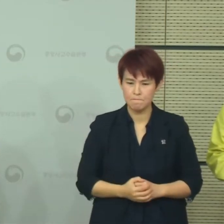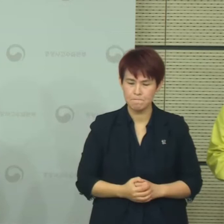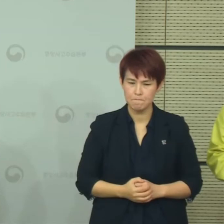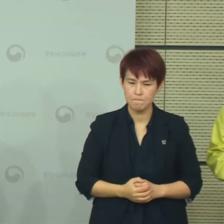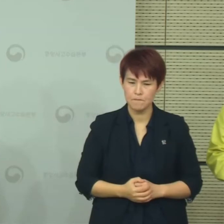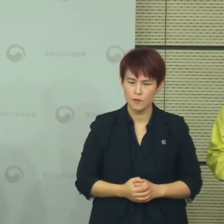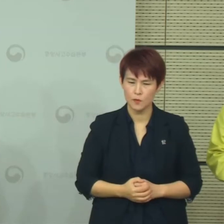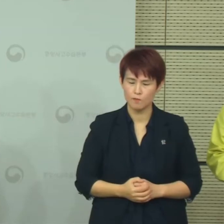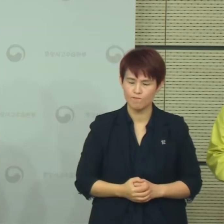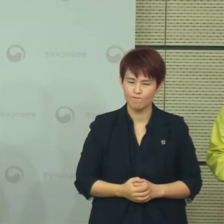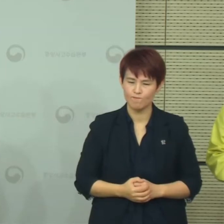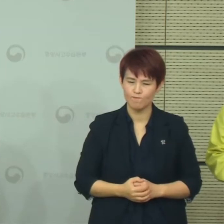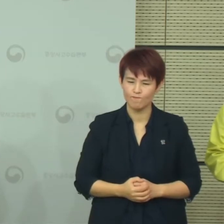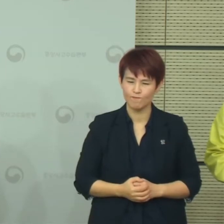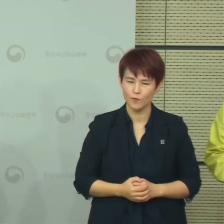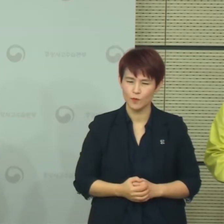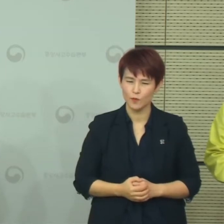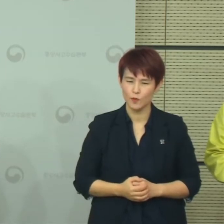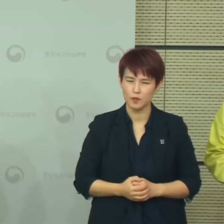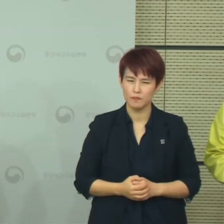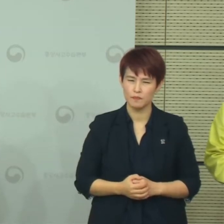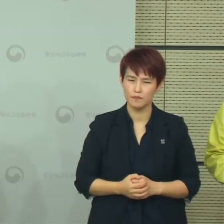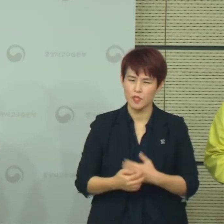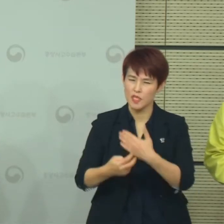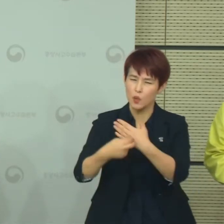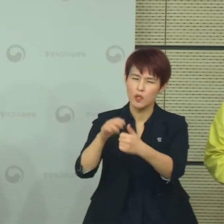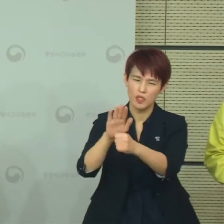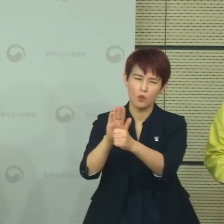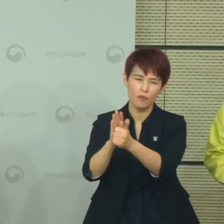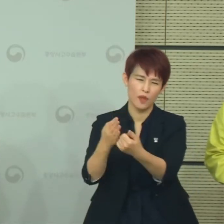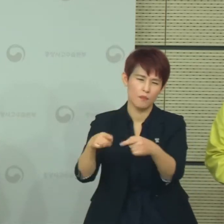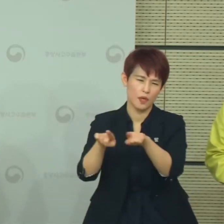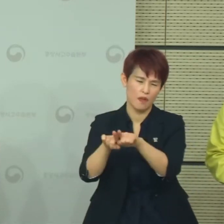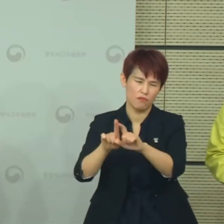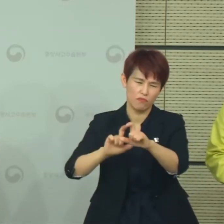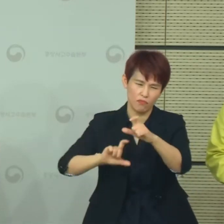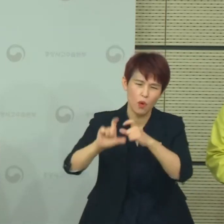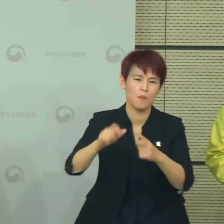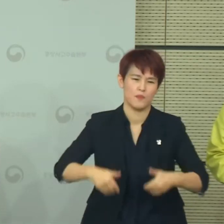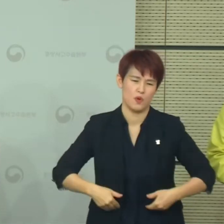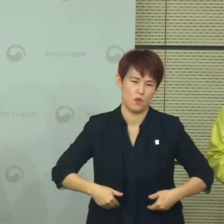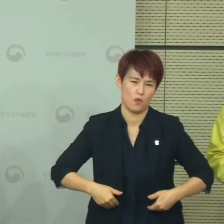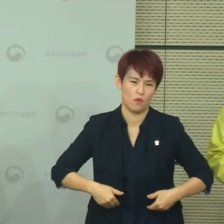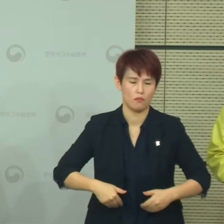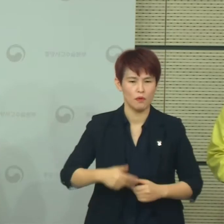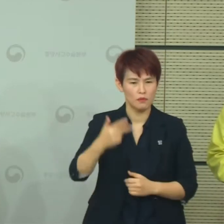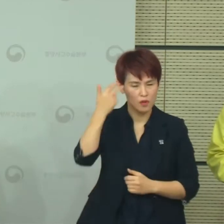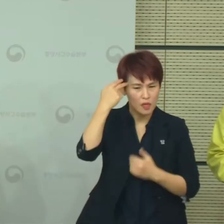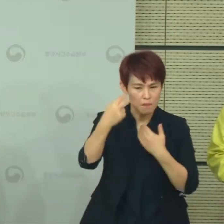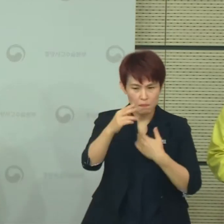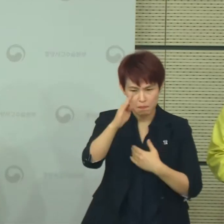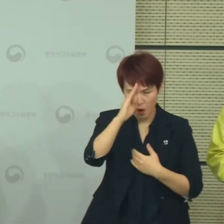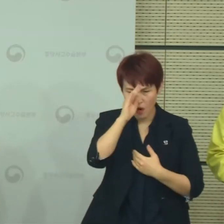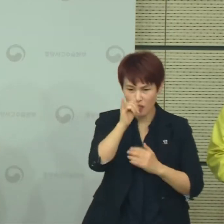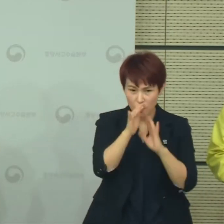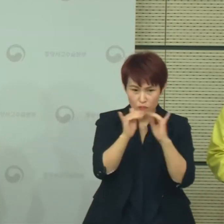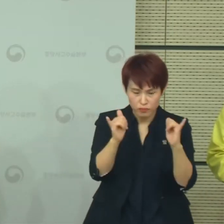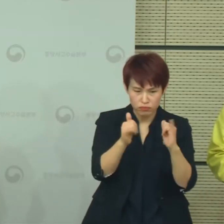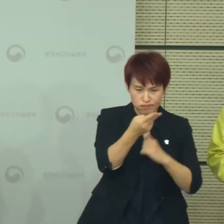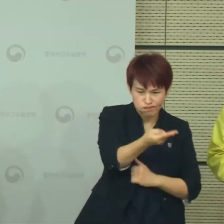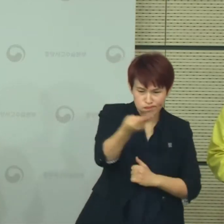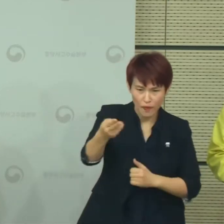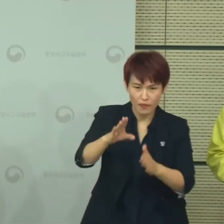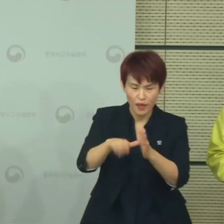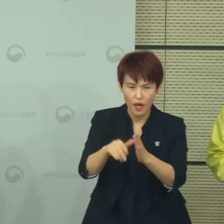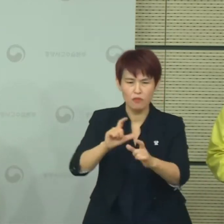좀 그 의료적 지원이 동시에 이루어져야 돼서 옮기는데 이송하는데 쉽지 않은 그런 좀